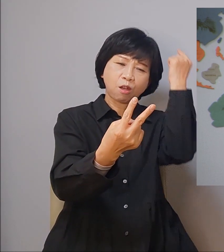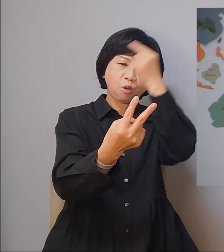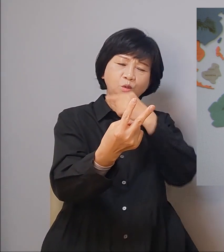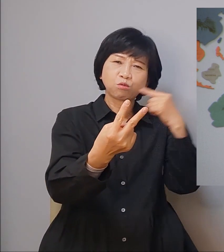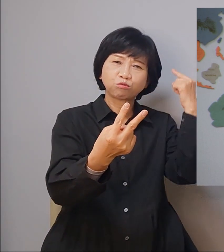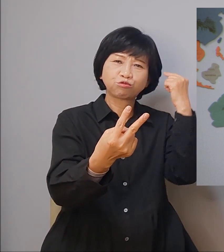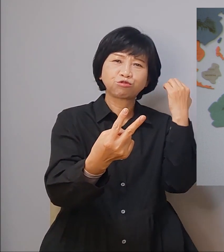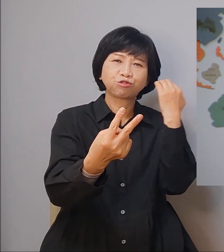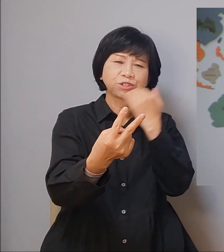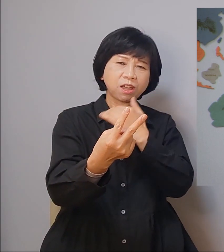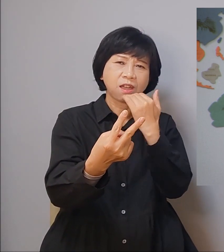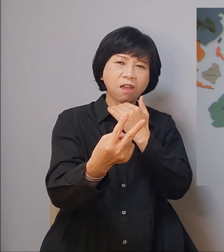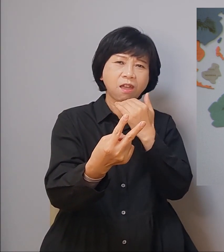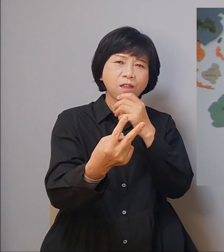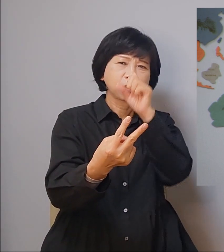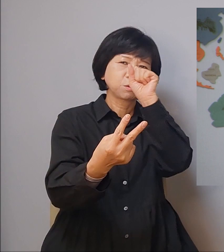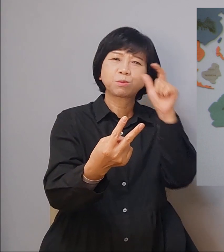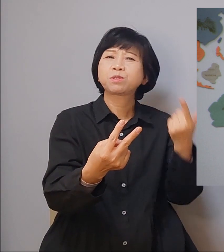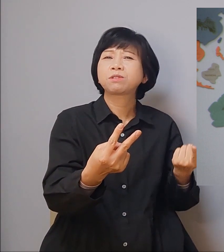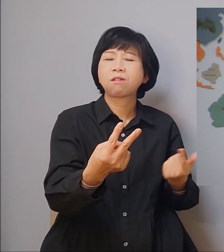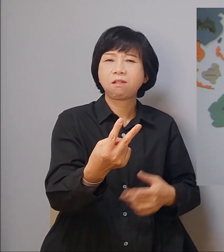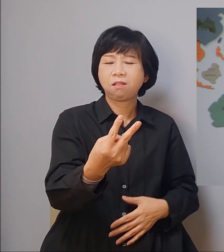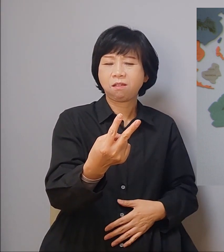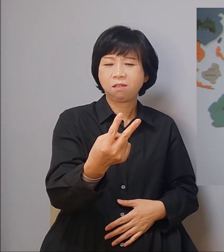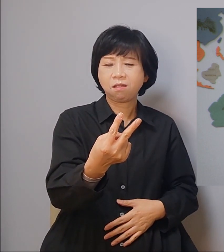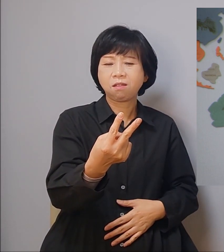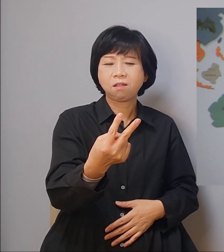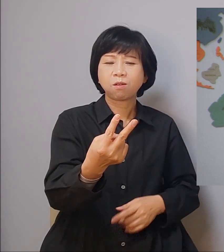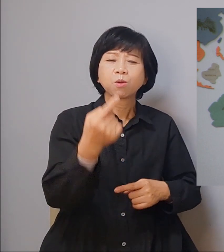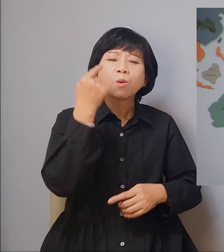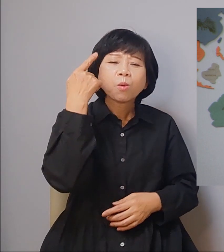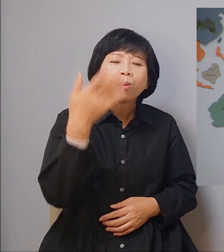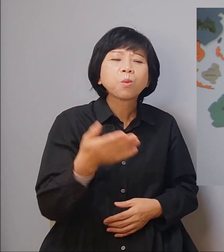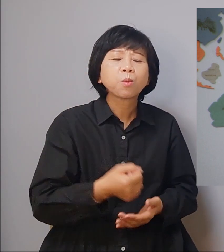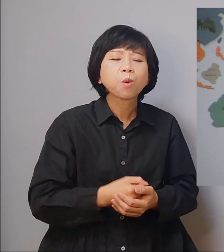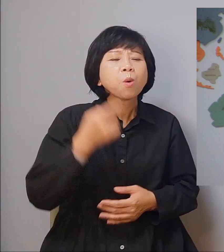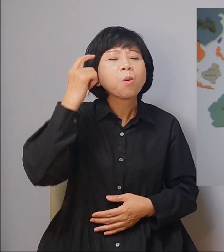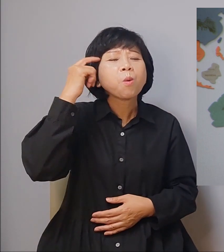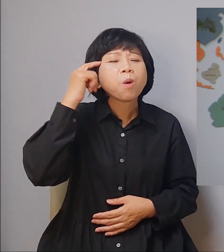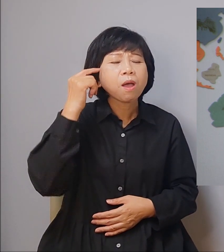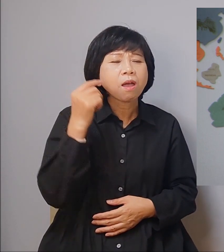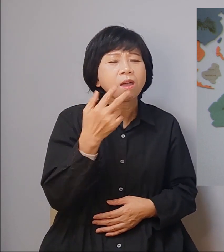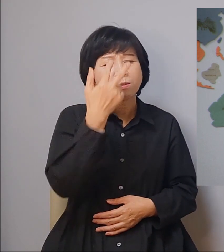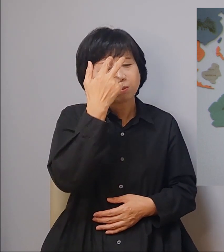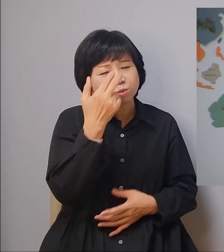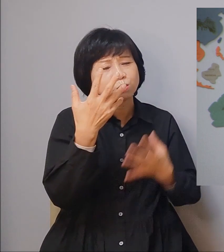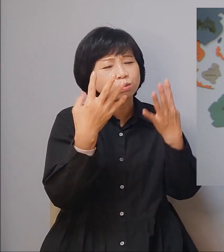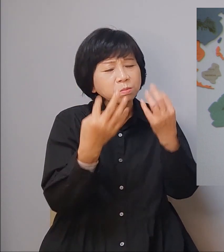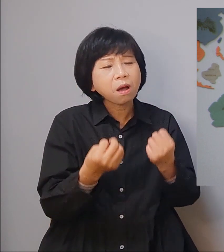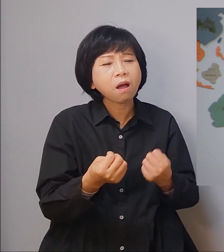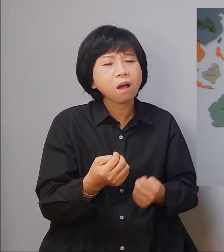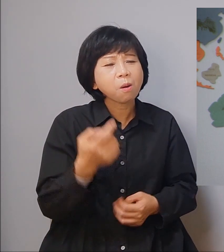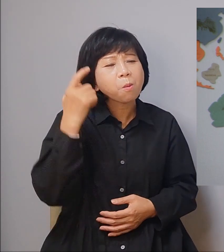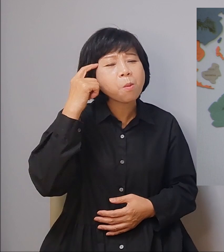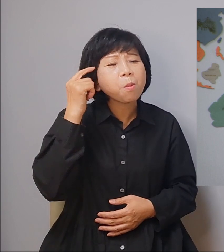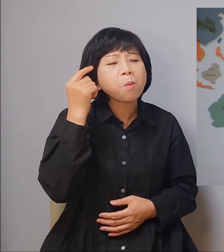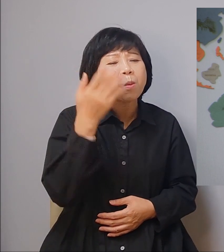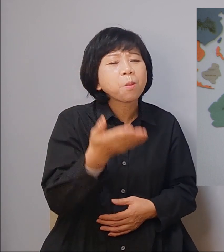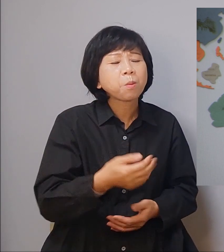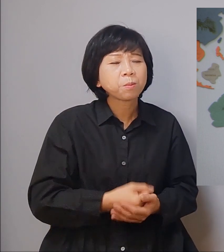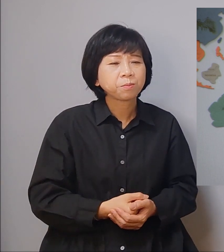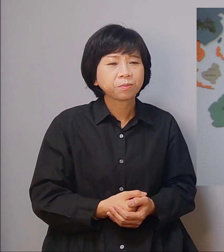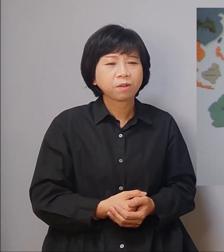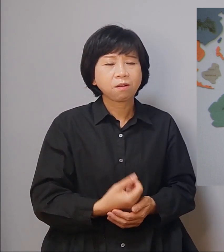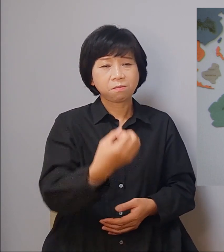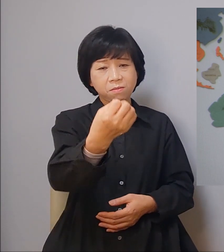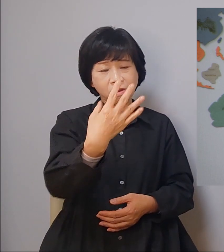주인의 집에 자기와 함께 갇힌 바로의 신하들에게 묻되 어찌하여 오늘 당신들의 얼굴에 근심의 빛이 있나이까? 그들이